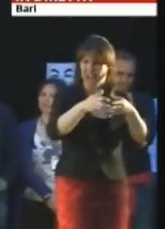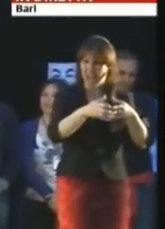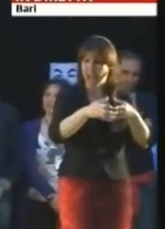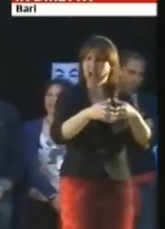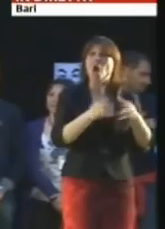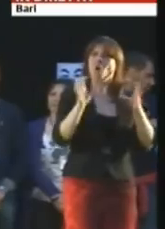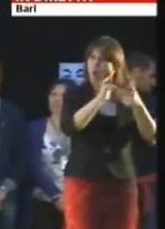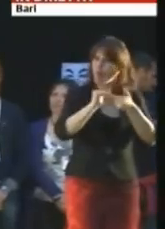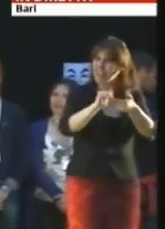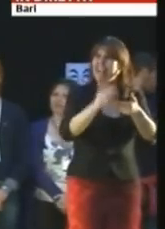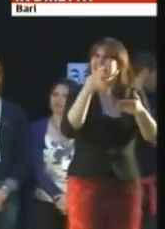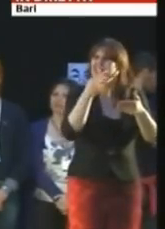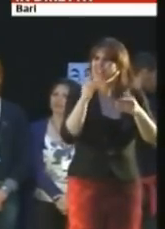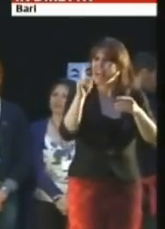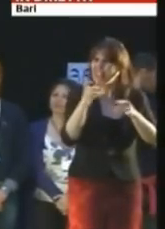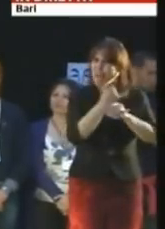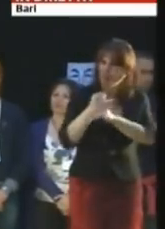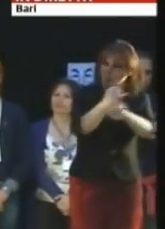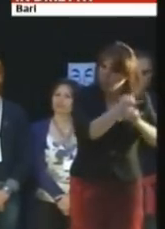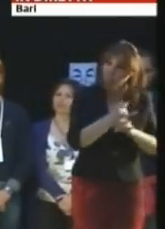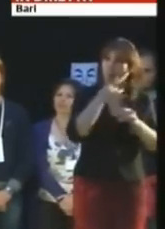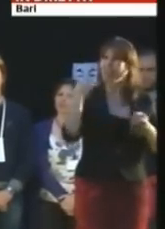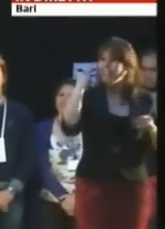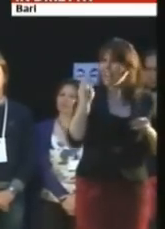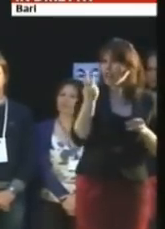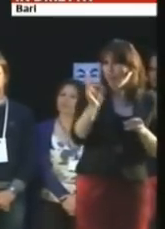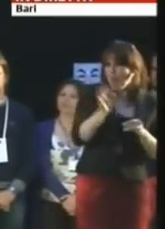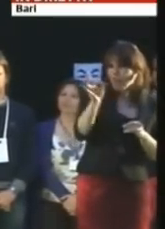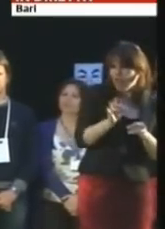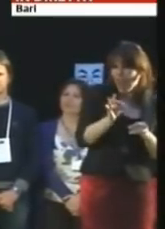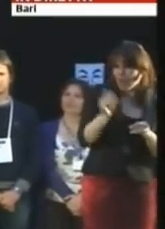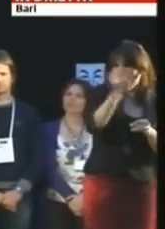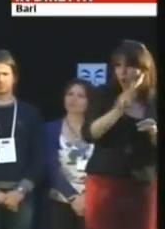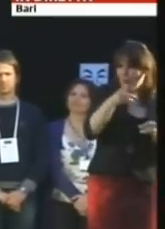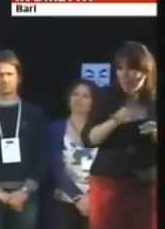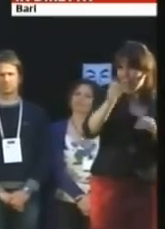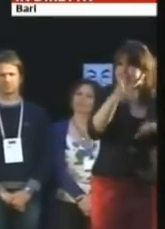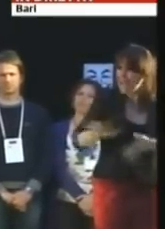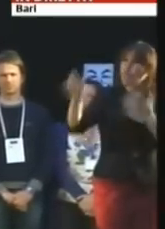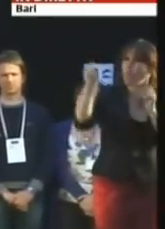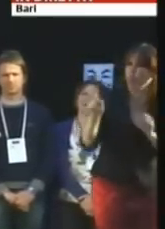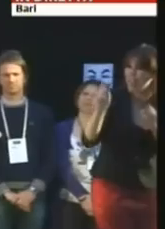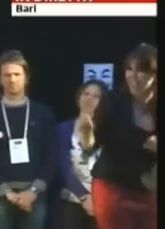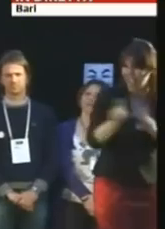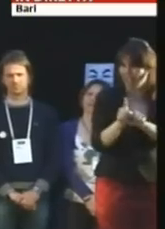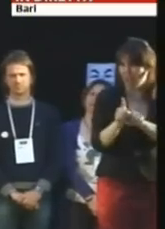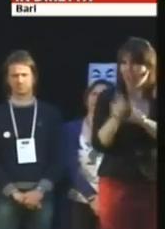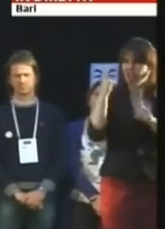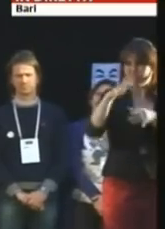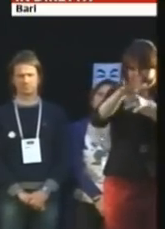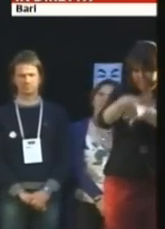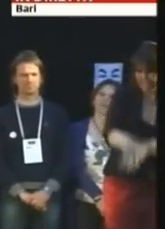debito. La Grecia si poteva salvare, aveva il 2% del PIL europeo, perché non l'abbiamo salvata? Invece di ridurla